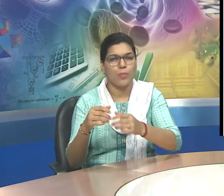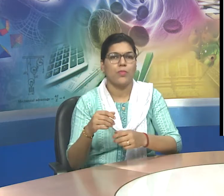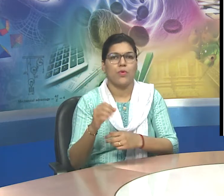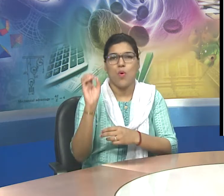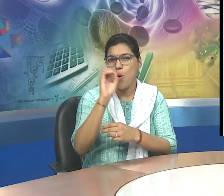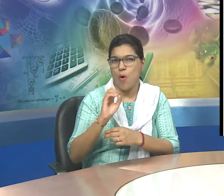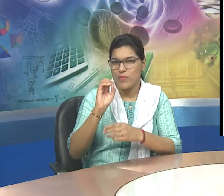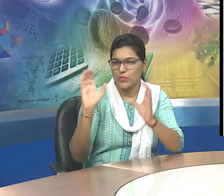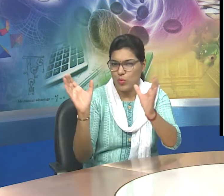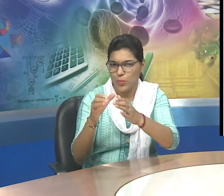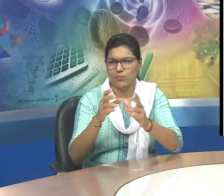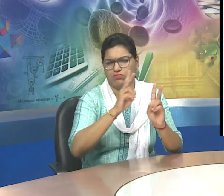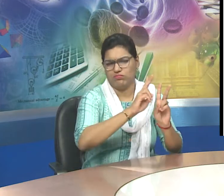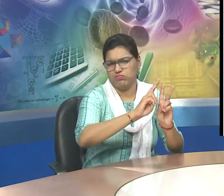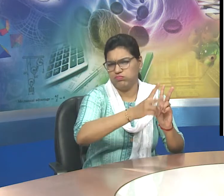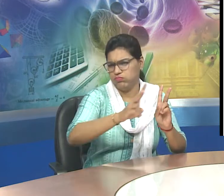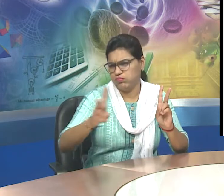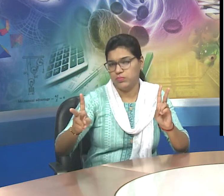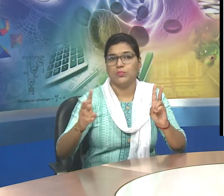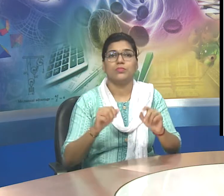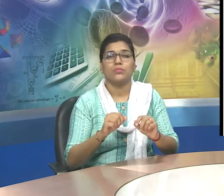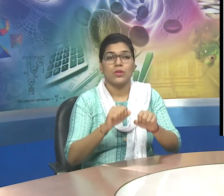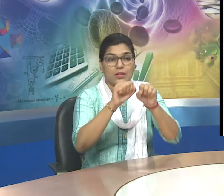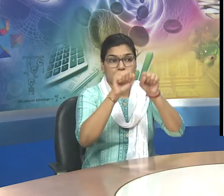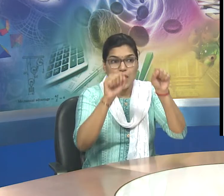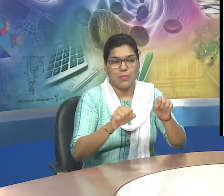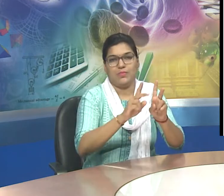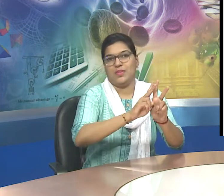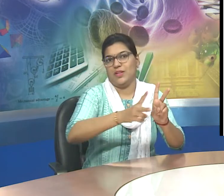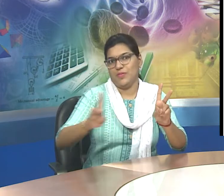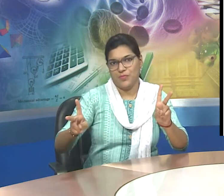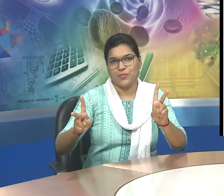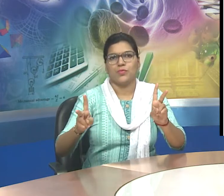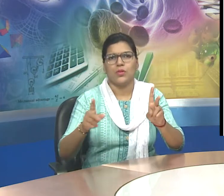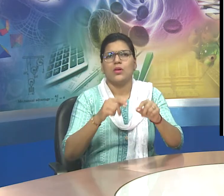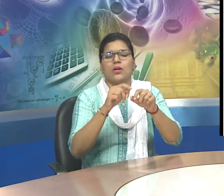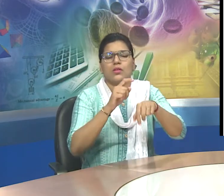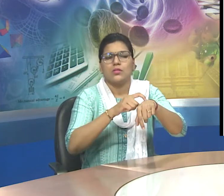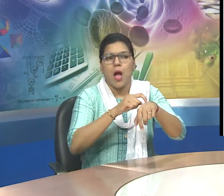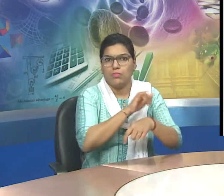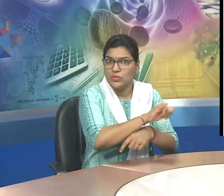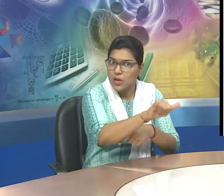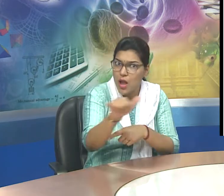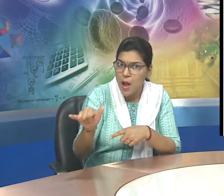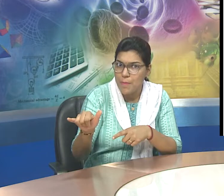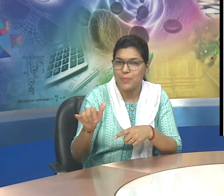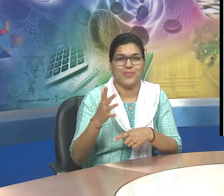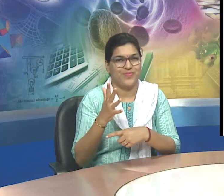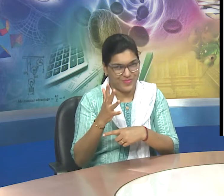है। प्राइवेट जॉब्स में कुछ अपनी कार्य पद्धतियाँ होती हैं। इसी तरह से सिस्टम भी भिन्न भिन्न प्रकार के होते हैं।